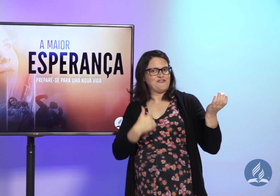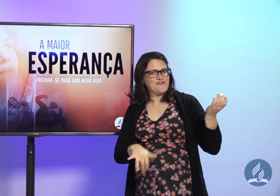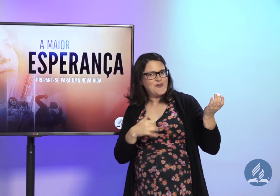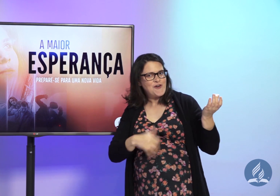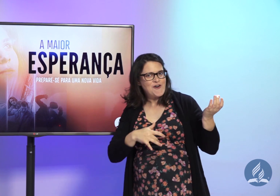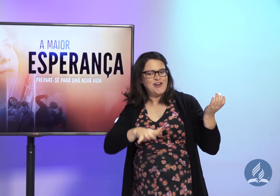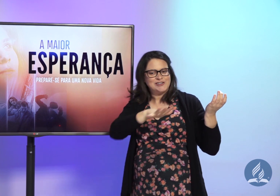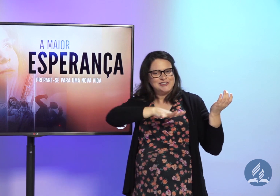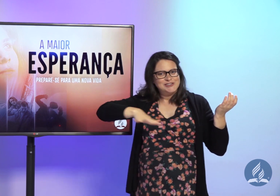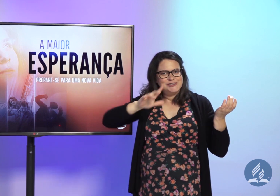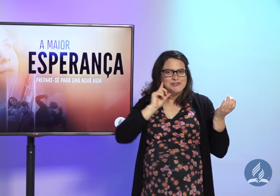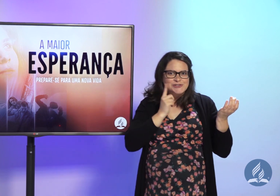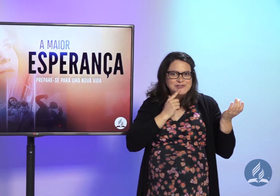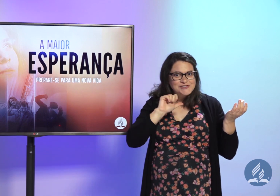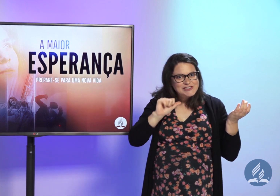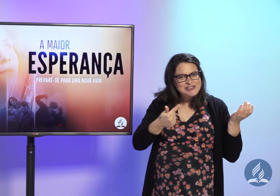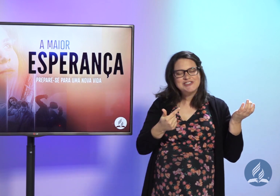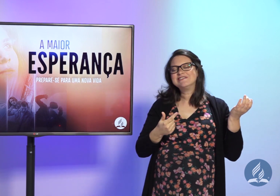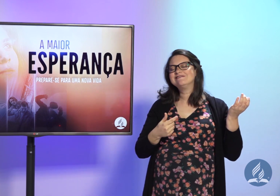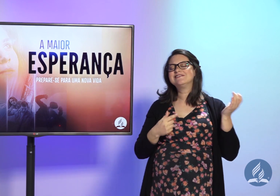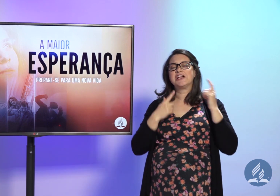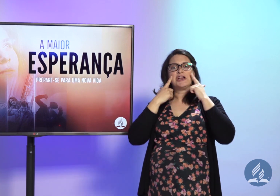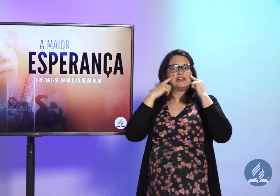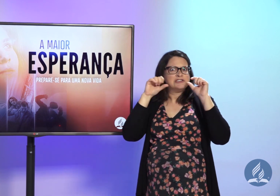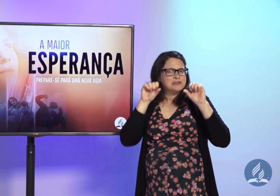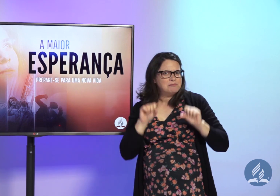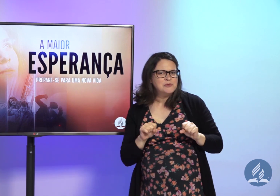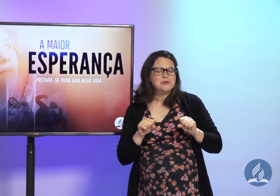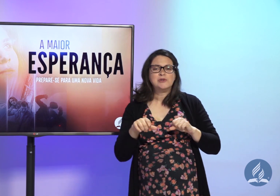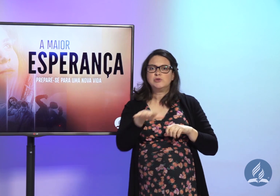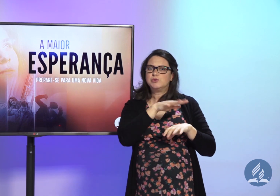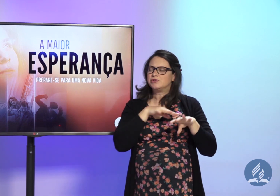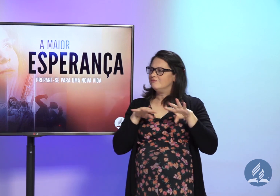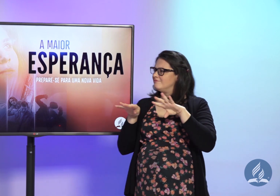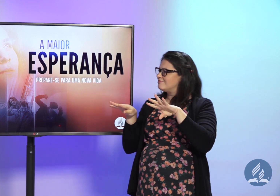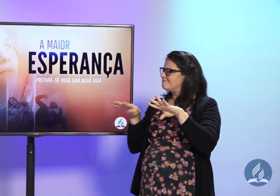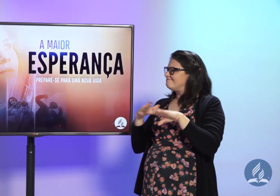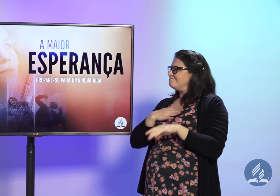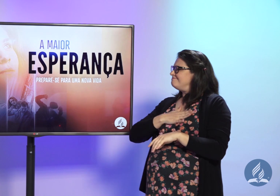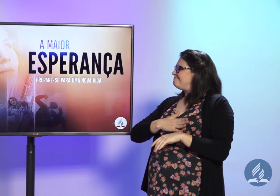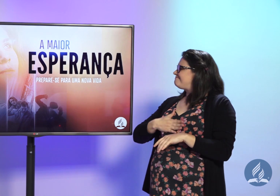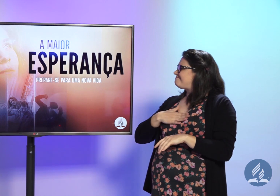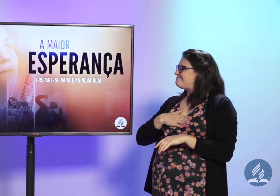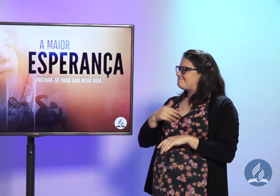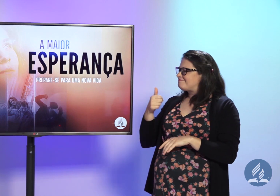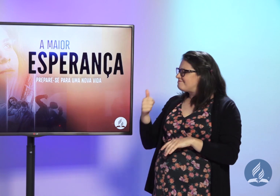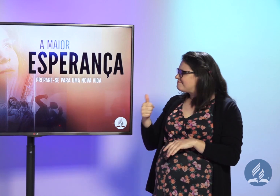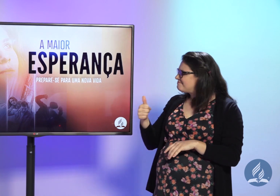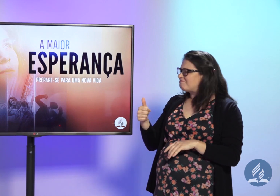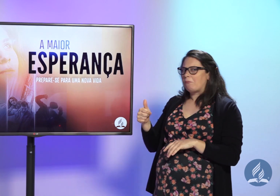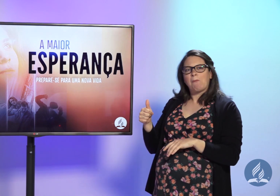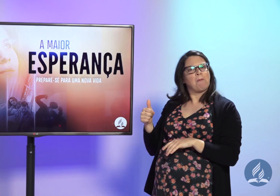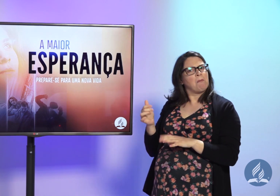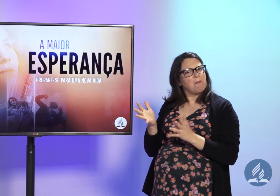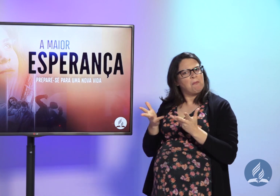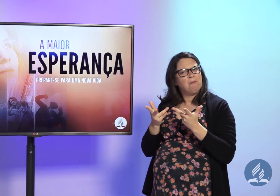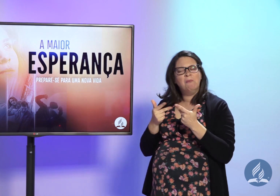tinha ido na igreja adventista. E ele foi na igreja adventista fazer a sua apresentação, contou o seu testemunho. As pessoas que ali estavam